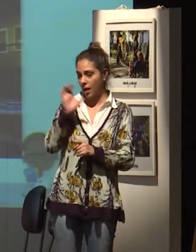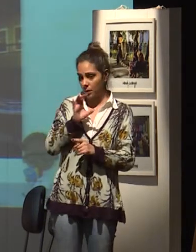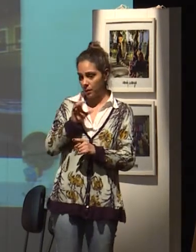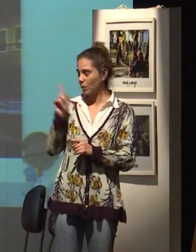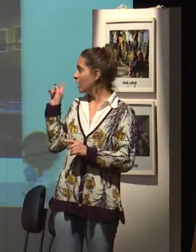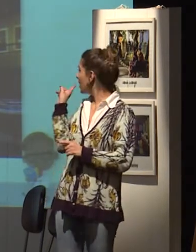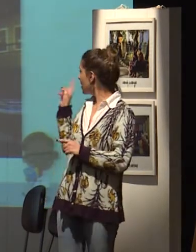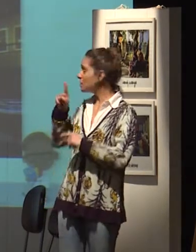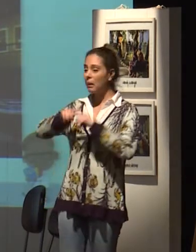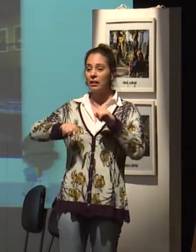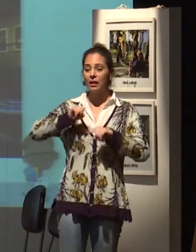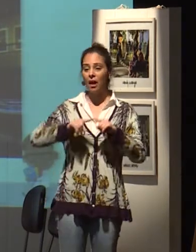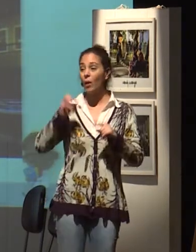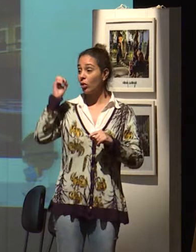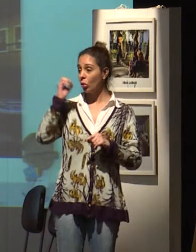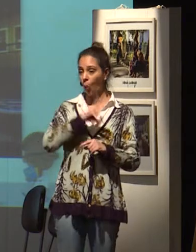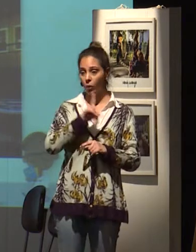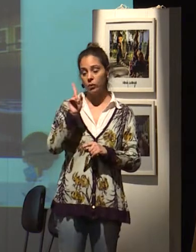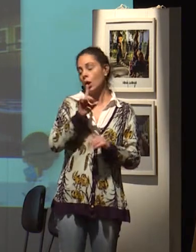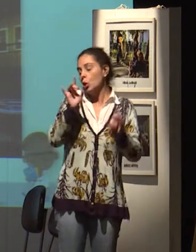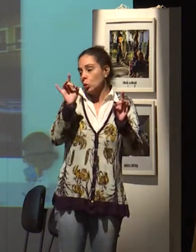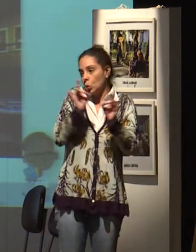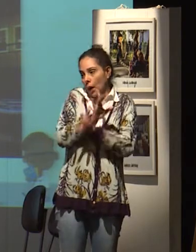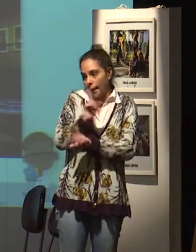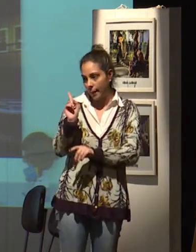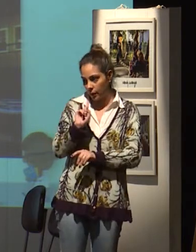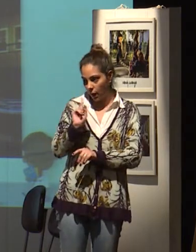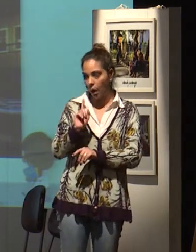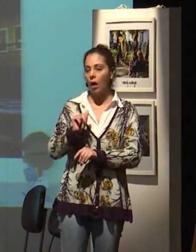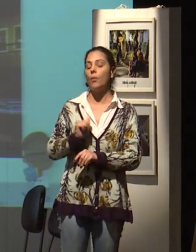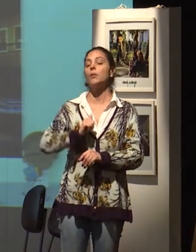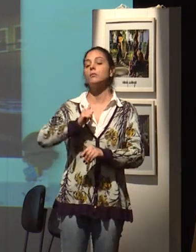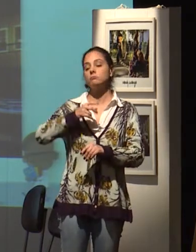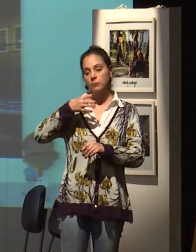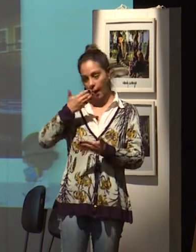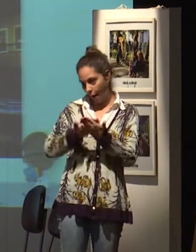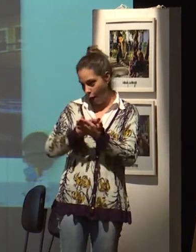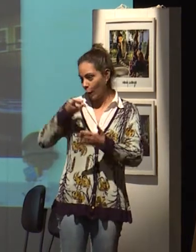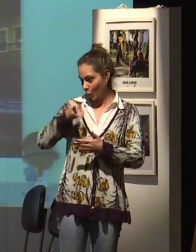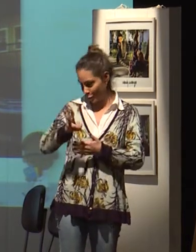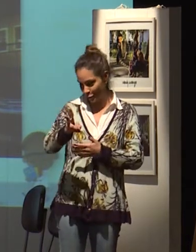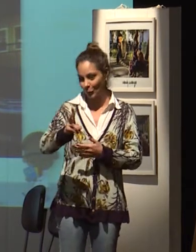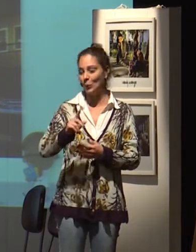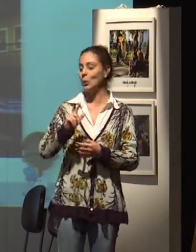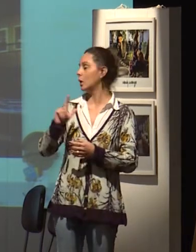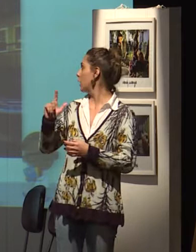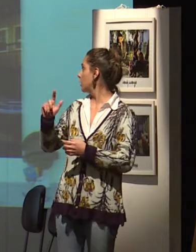Eu vou mostrar rapidamente. Esse é um material novo, ainda não está acabado, não está pronto. As aulas continuam